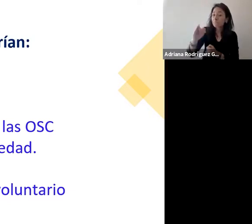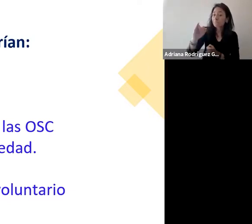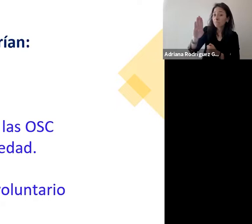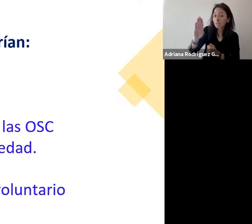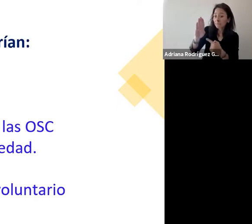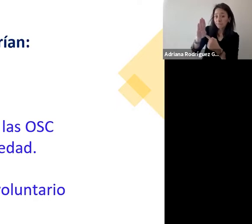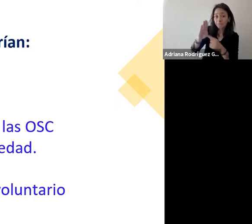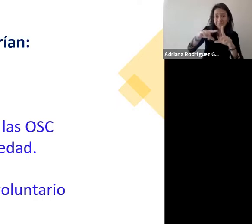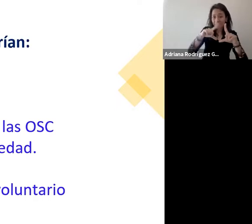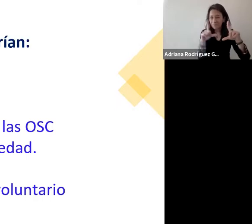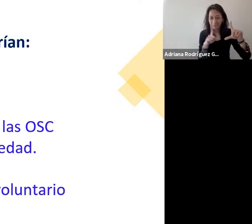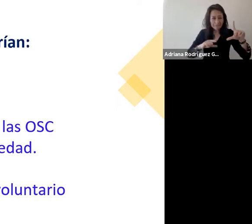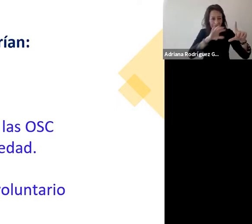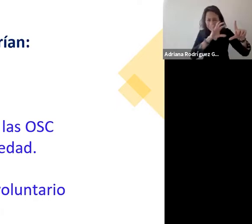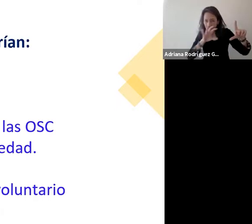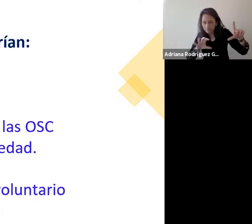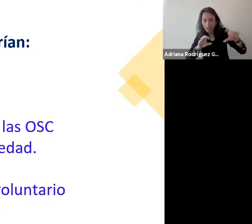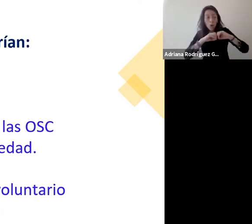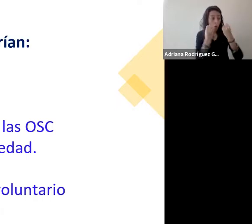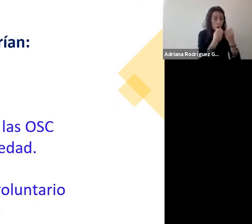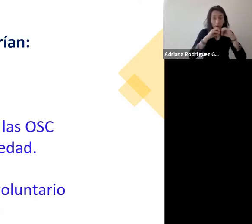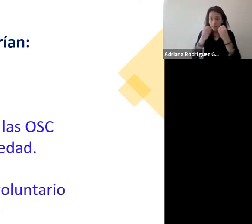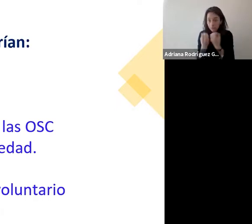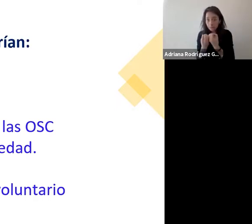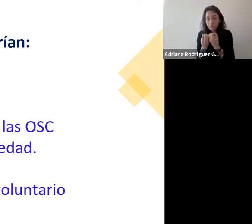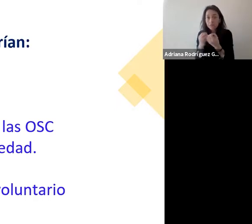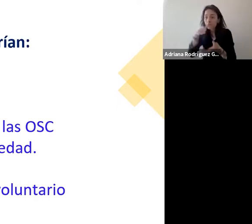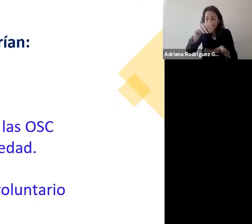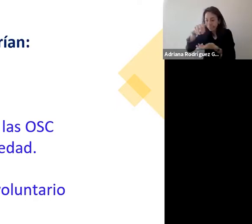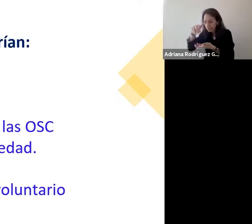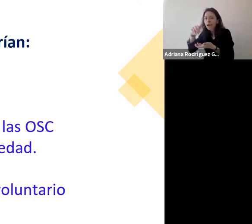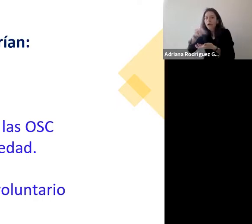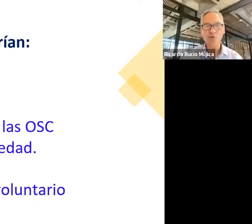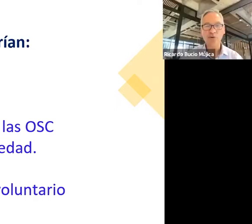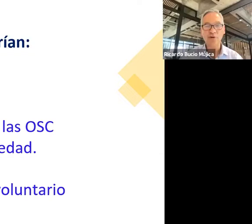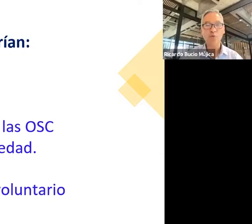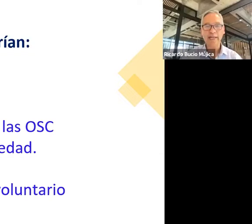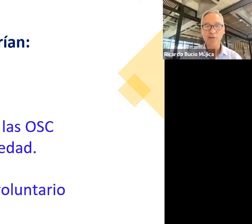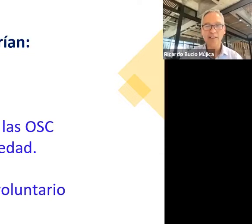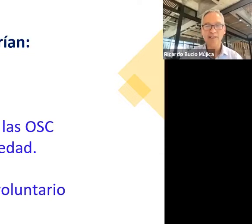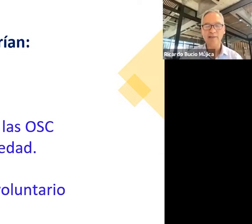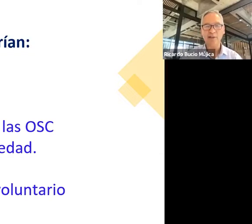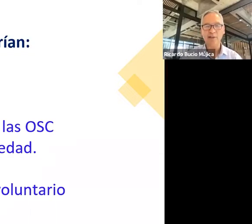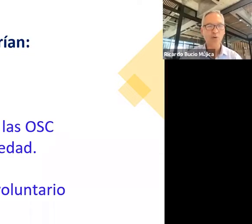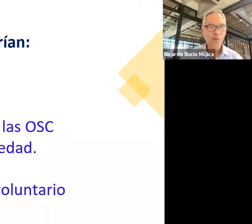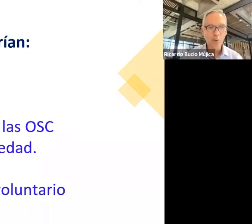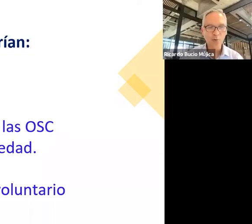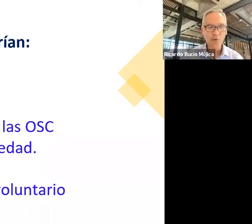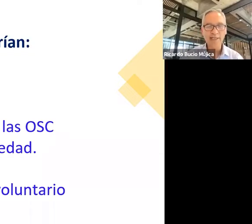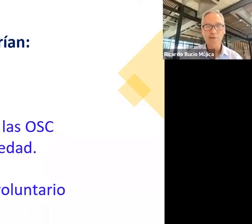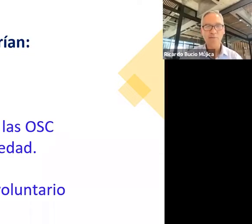las organizaciones destinan. Ahora vamos a ver que es un dato muy relevante, y al trabajo remunerado y al